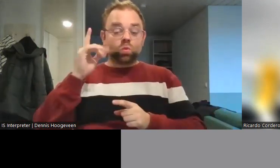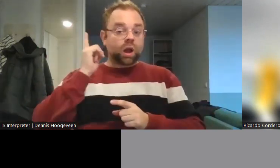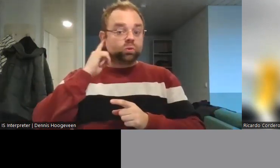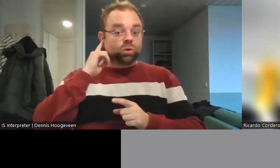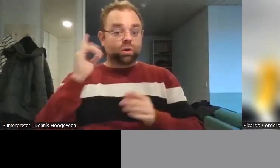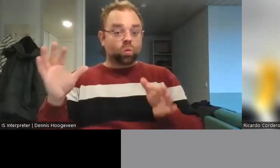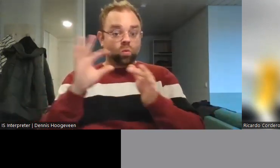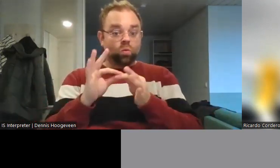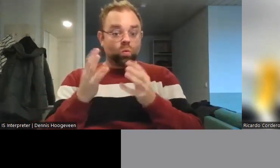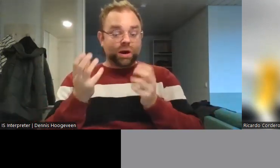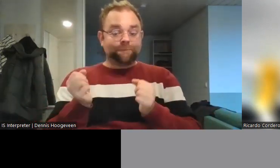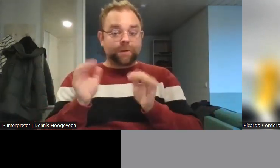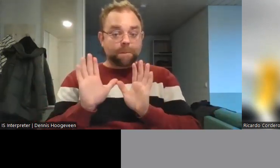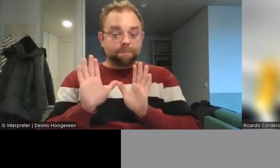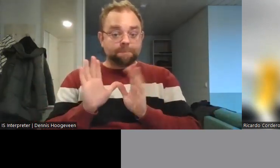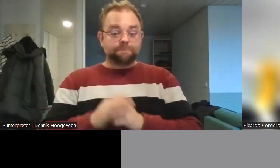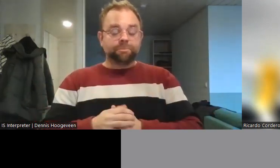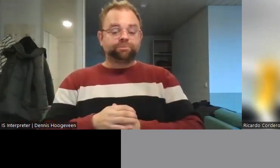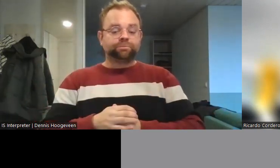n'est pas allumé. Votre microphone.